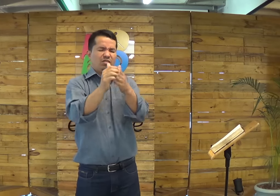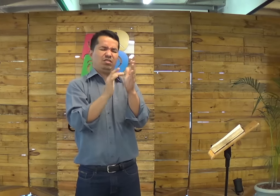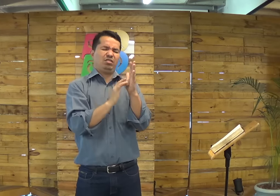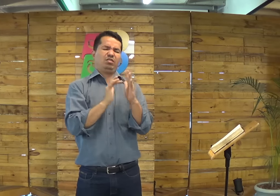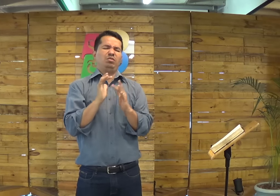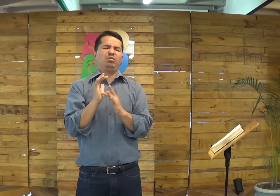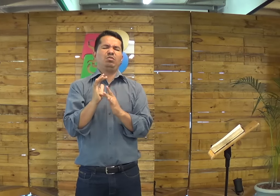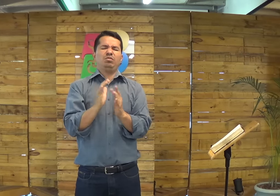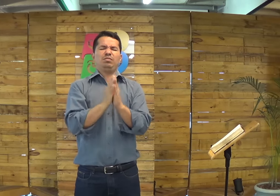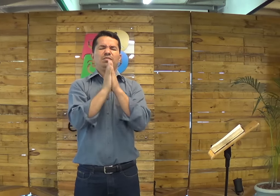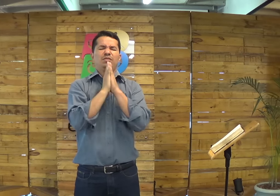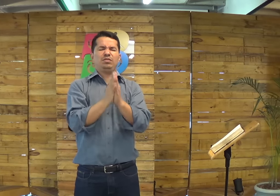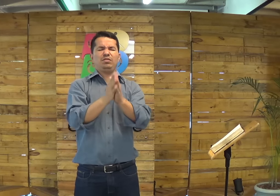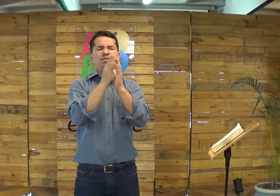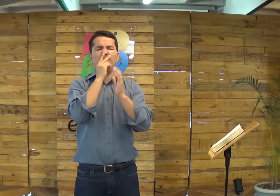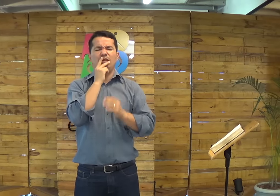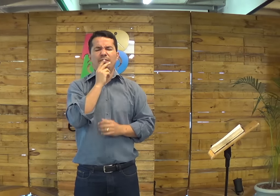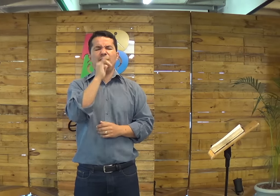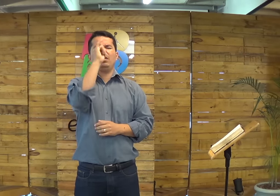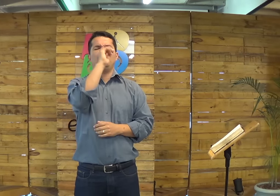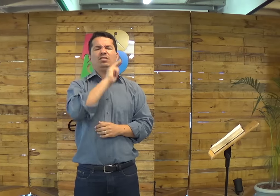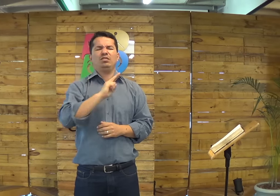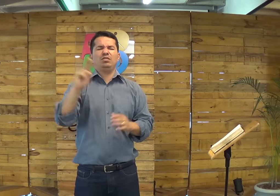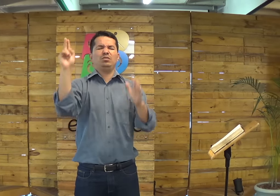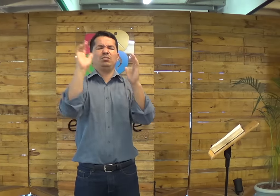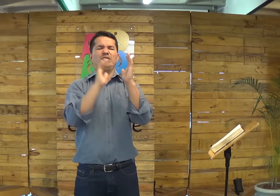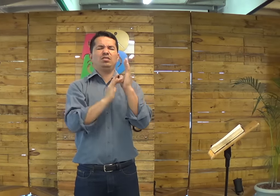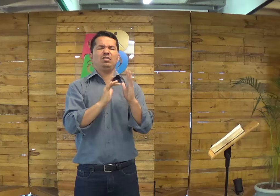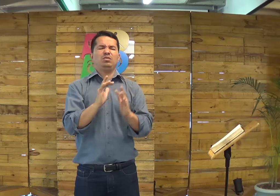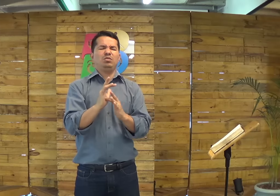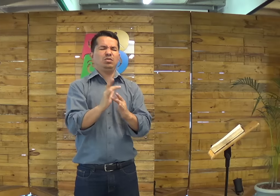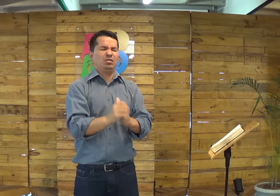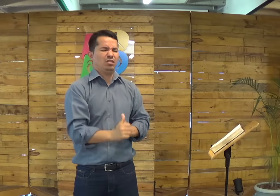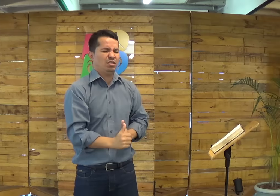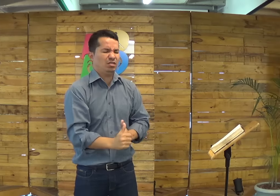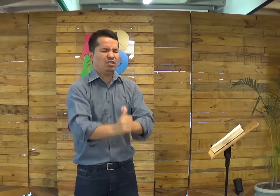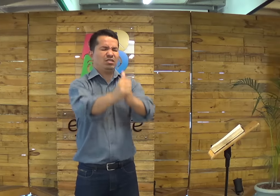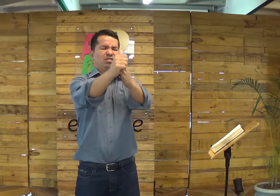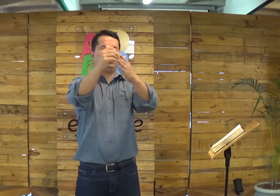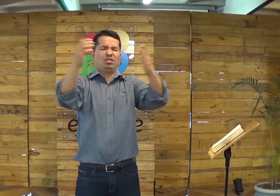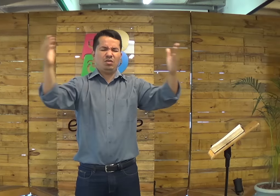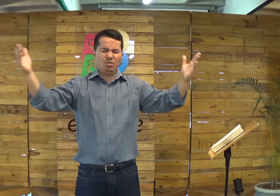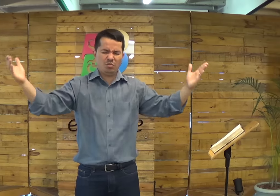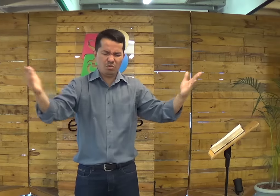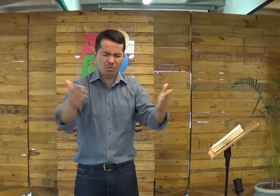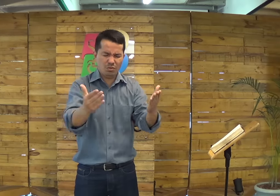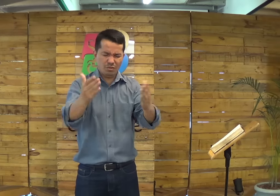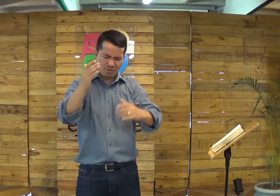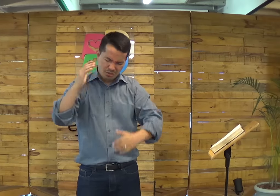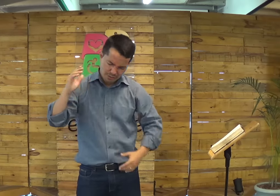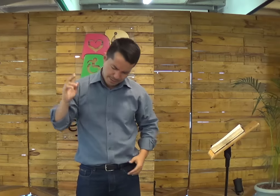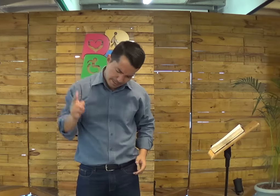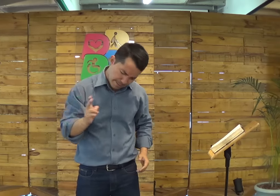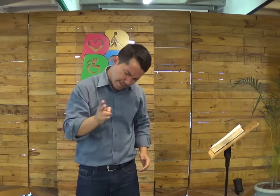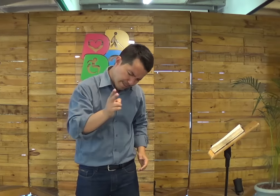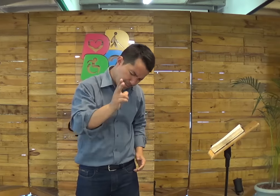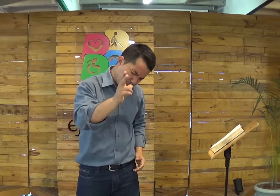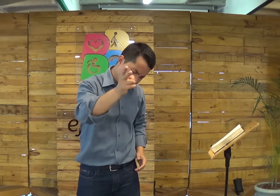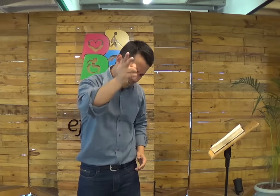se arrepender e serem guiados por Jesus pai em nome de Jesus guie a vida de todos hoje e